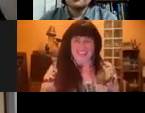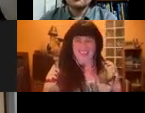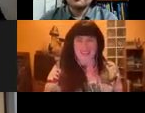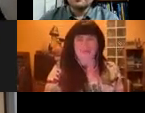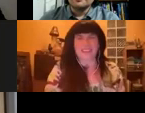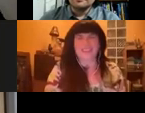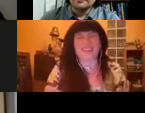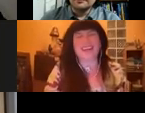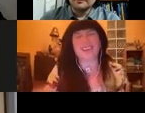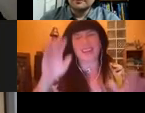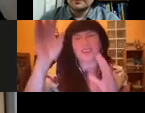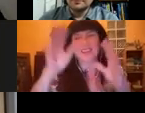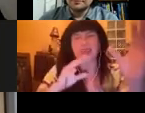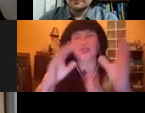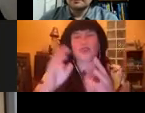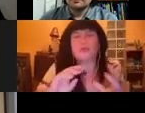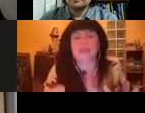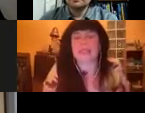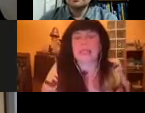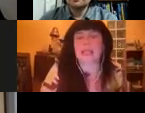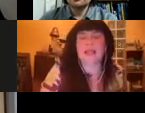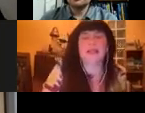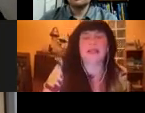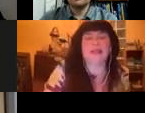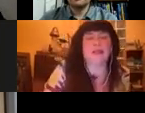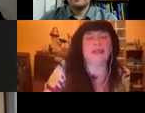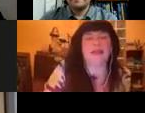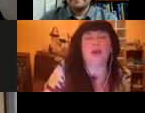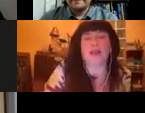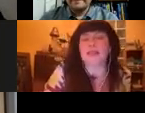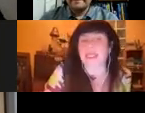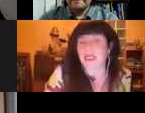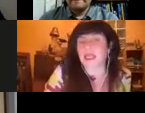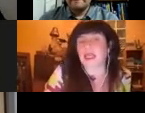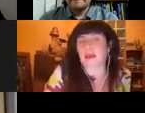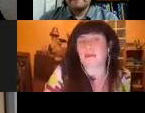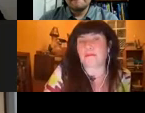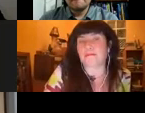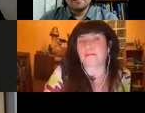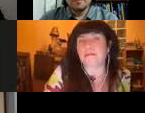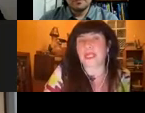porque hemos estado trabajándola con distintos corpus sin tanta sistematicidad, aunque sí,